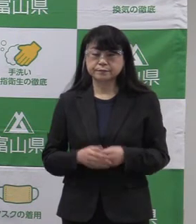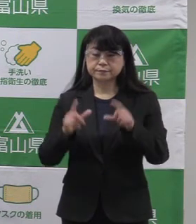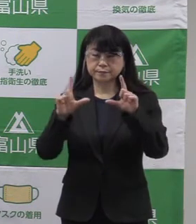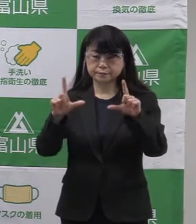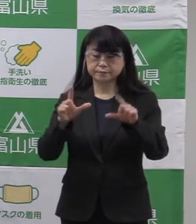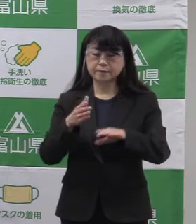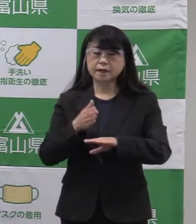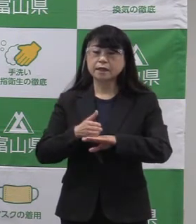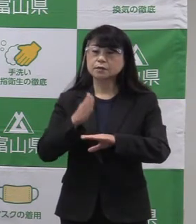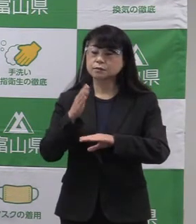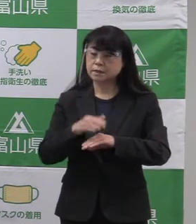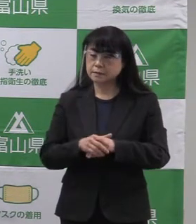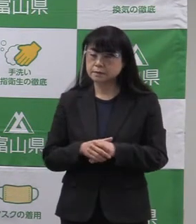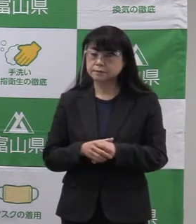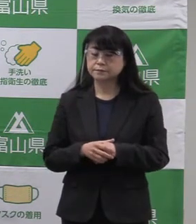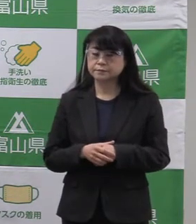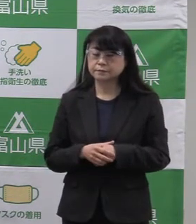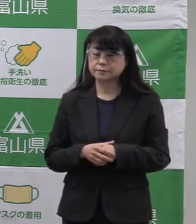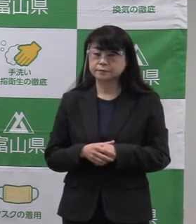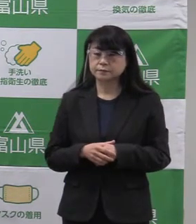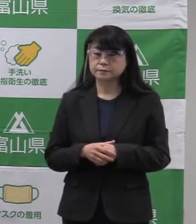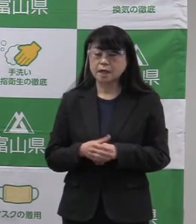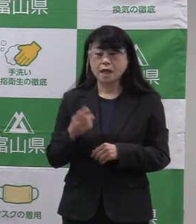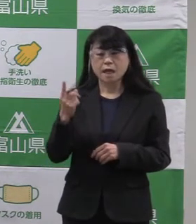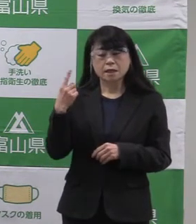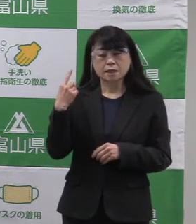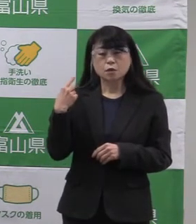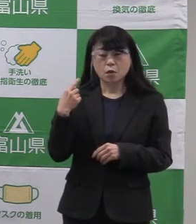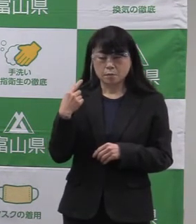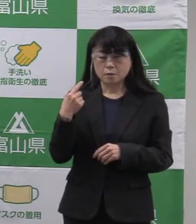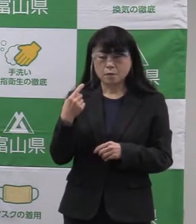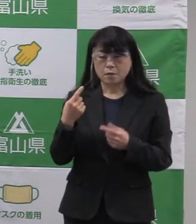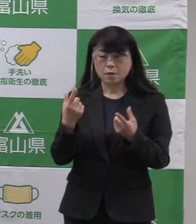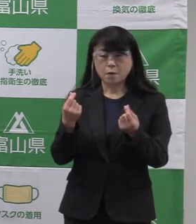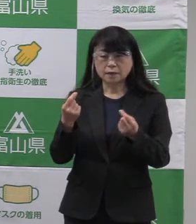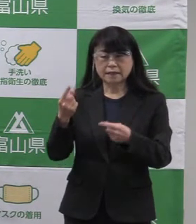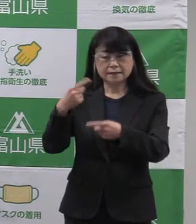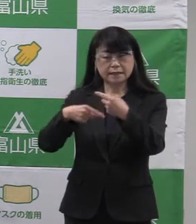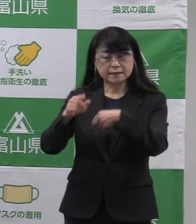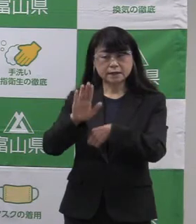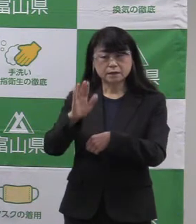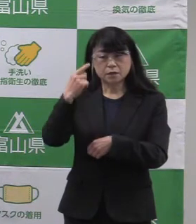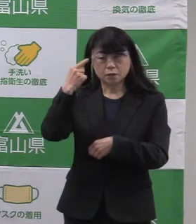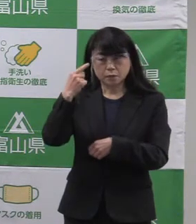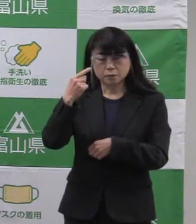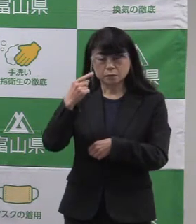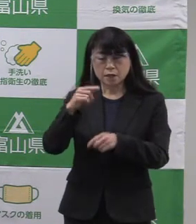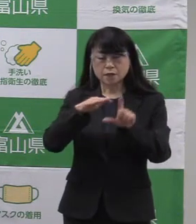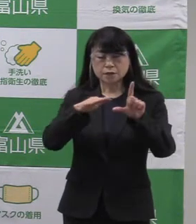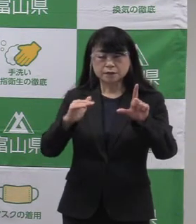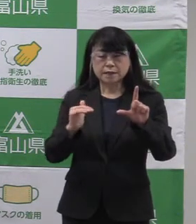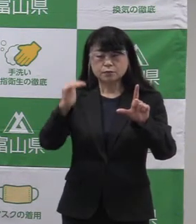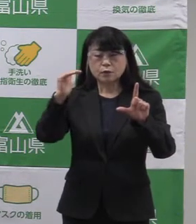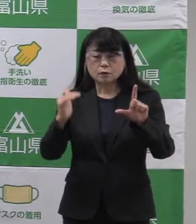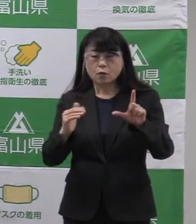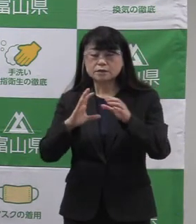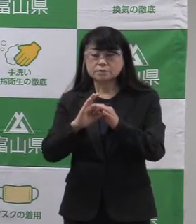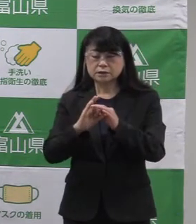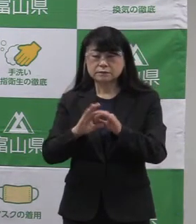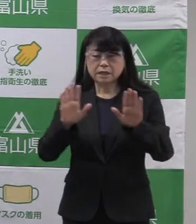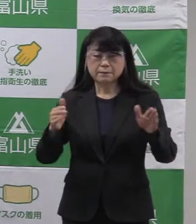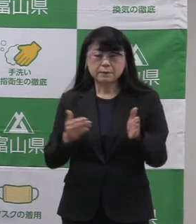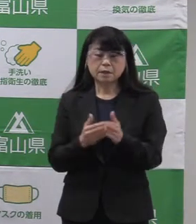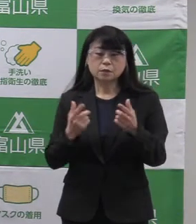はい、ありがとうございます。それは確か昨日もそういったお話も出たかと思いますが、ステージの移行については、従来通